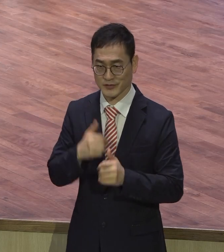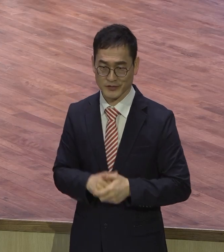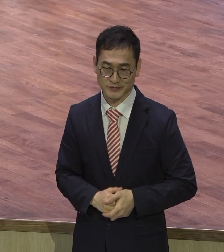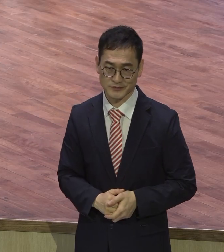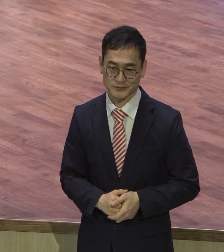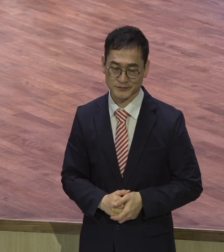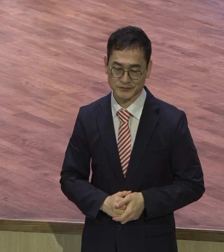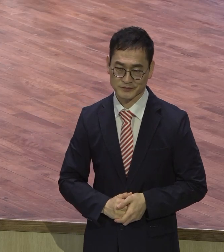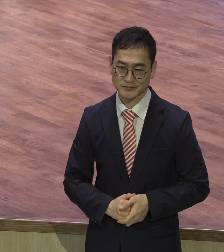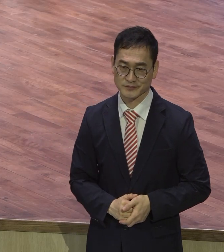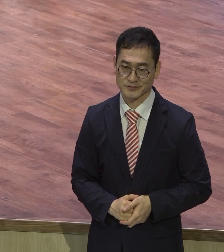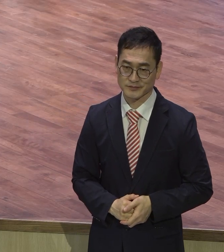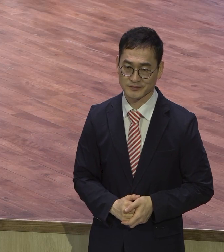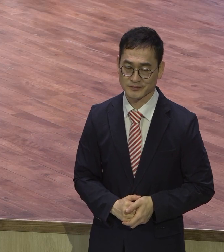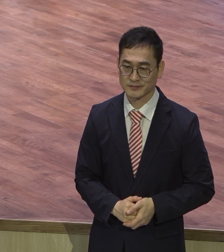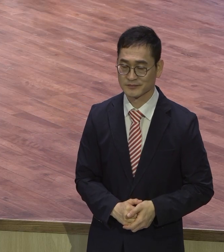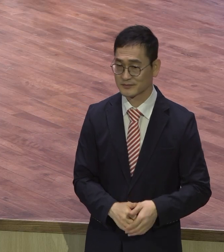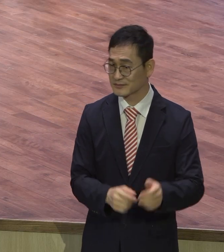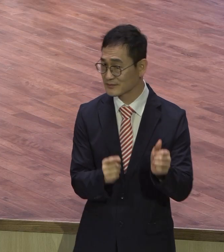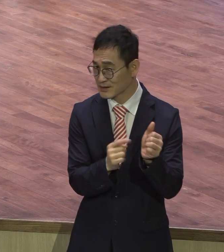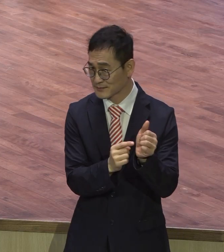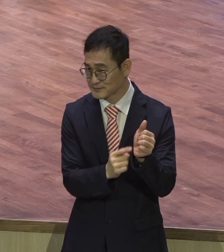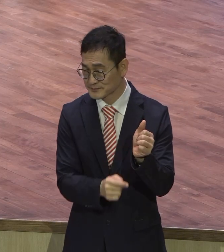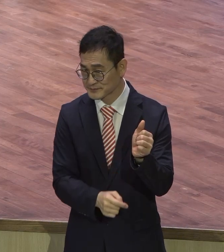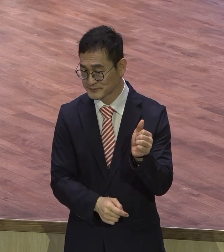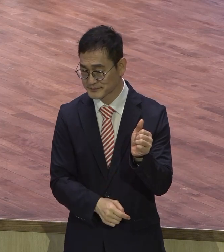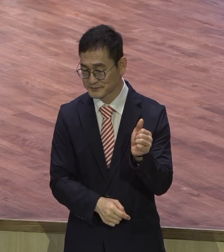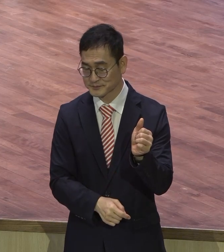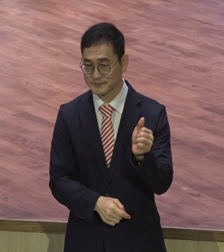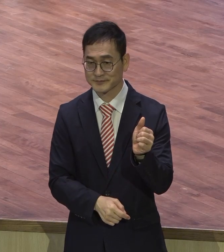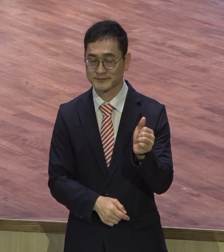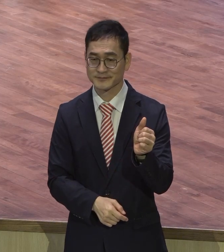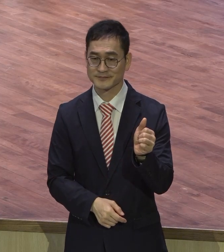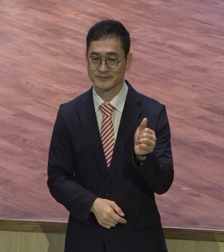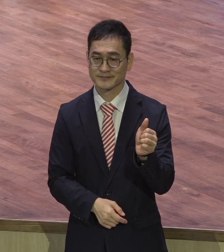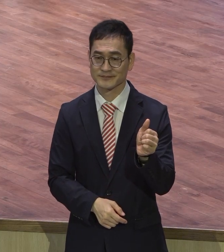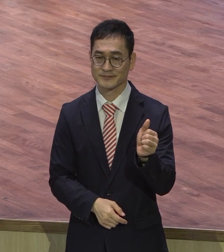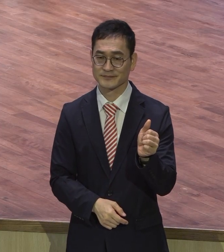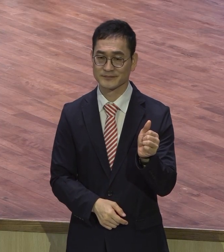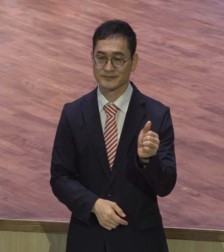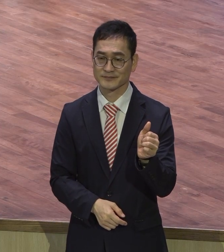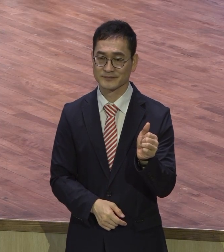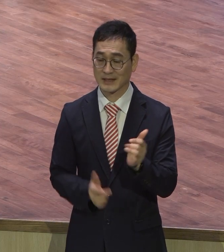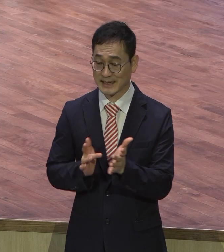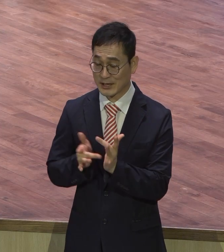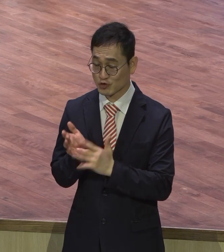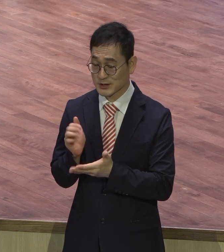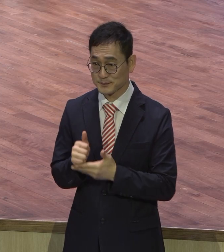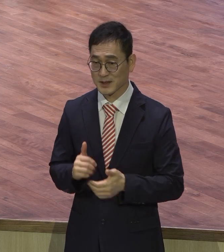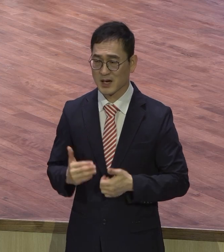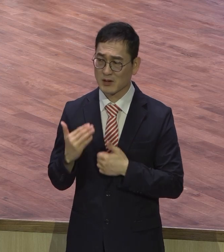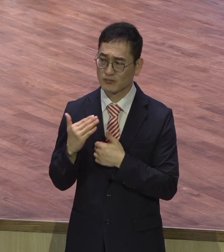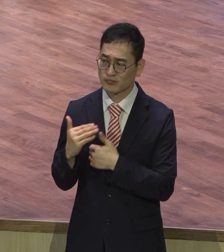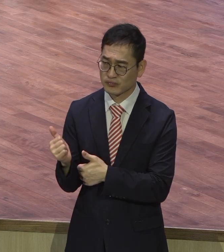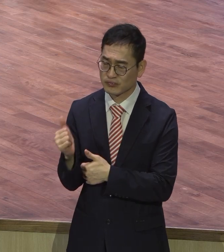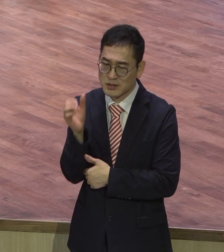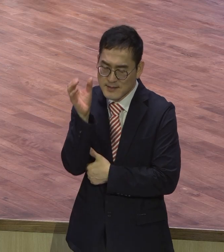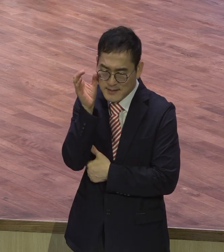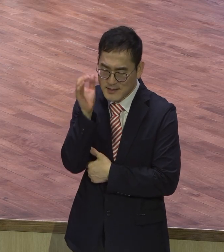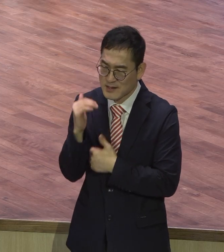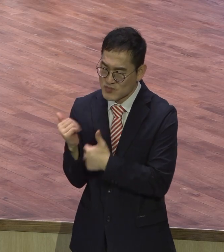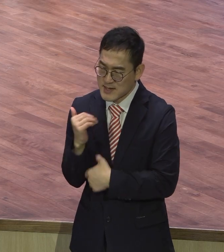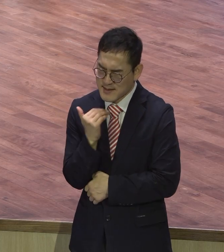지금 마태의 모습을 보면 이 본문의 모습을 보면 예수님이 부르시기만을 기다렸다는